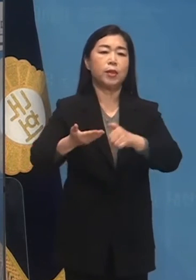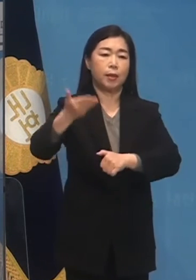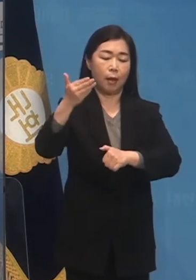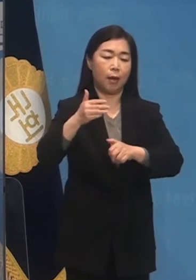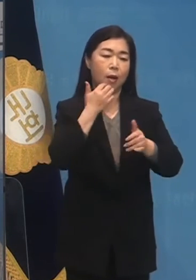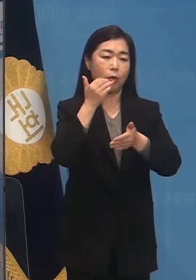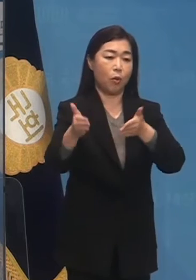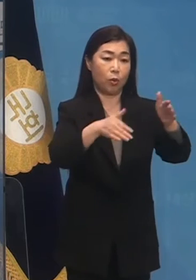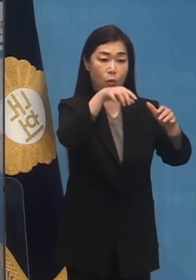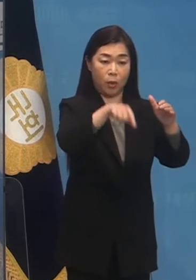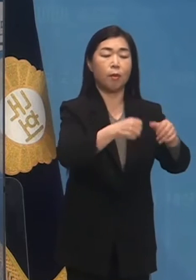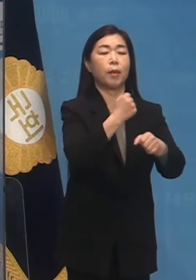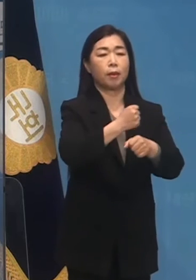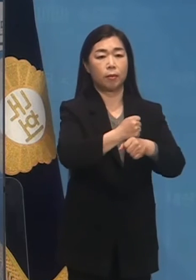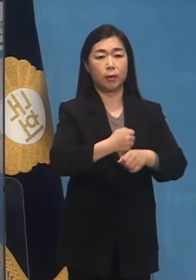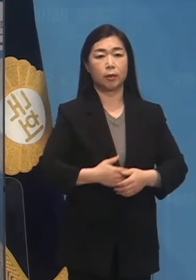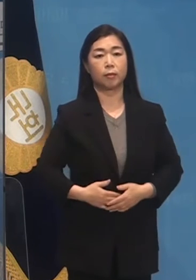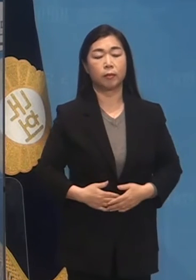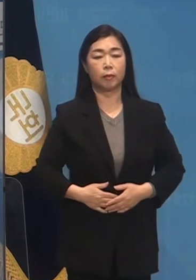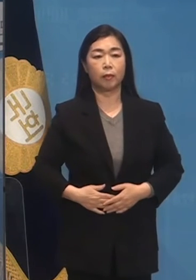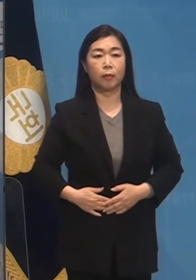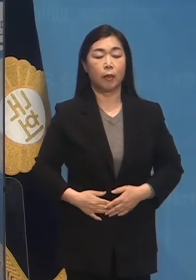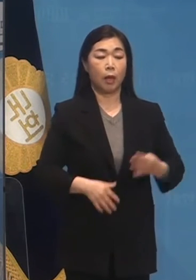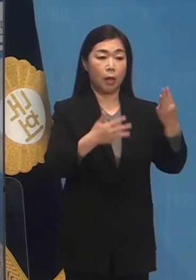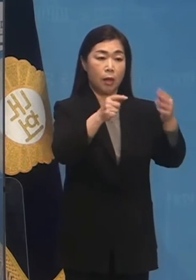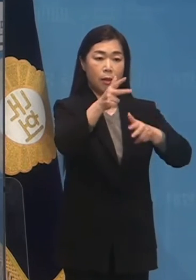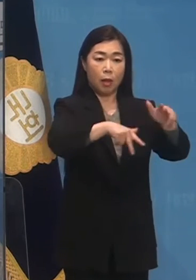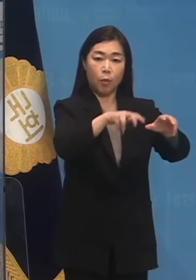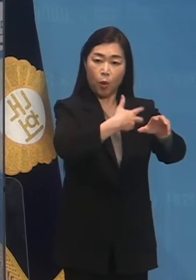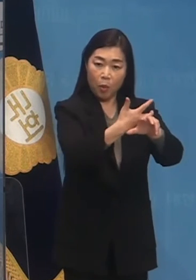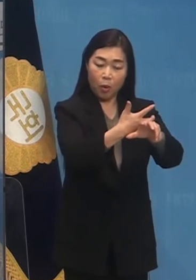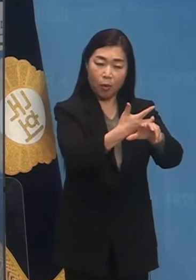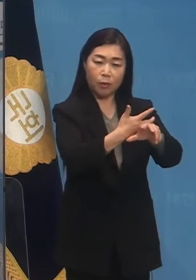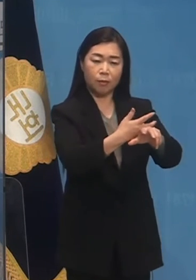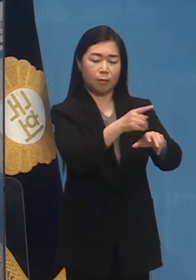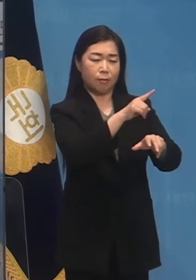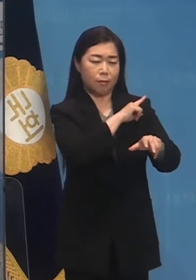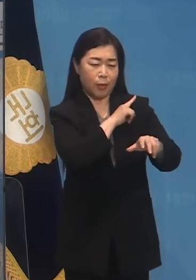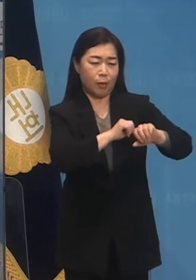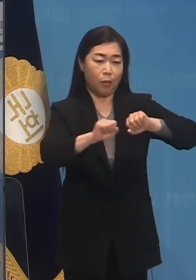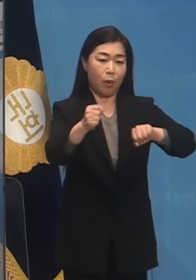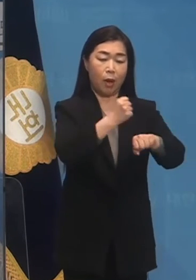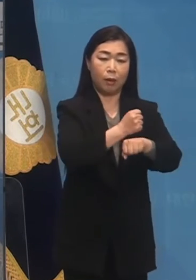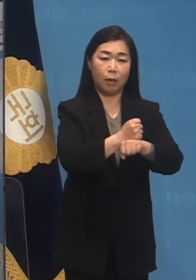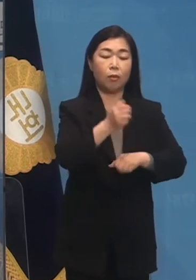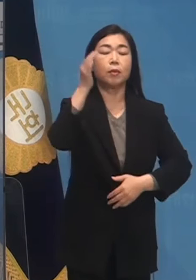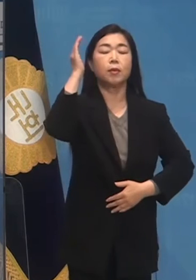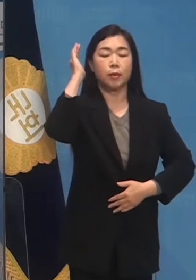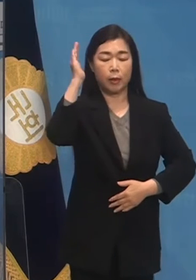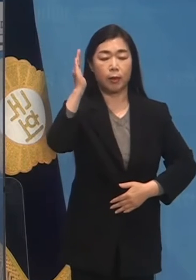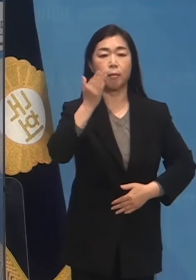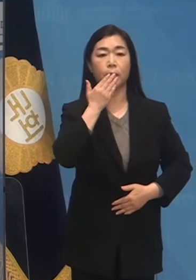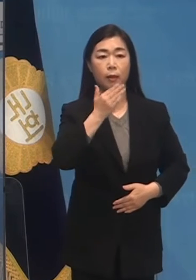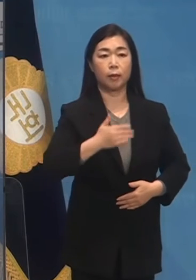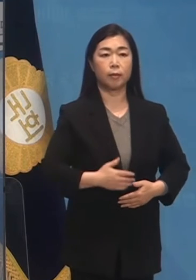있습니다. 경기도가 이른바 4차 산업혁명의 쇠선두에 서 있다고 할 수